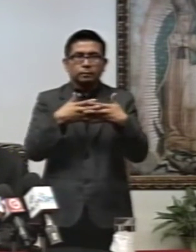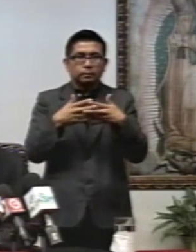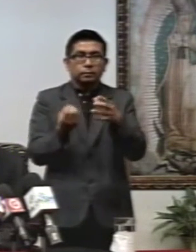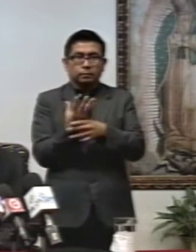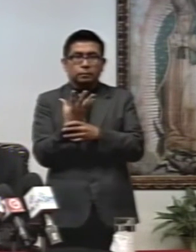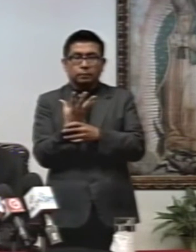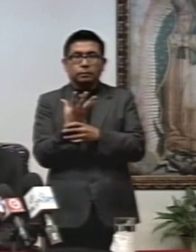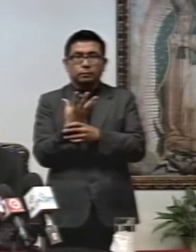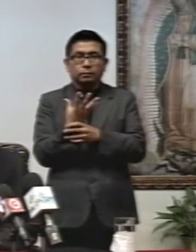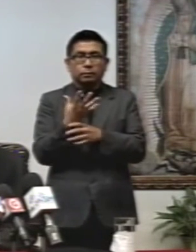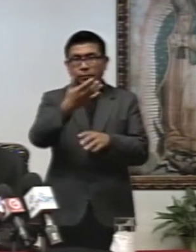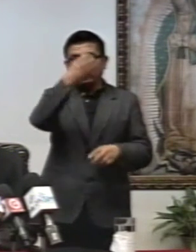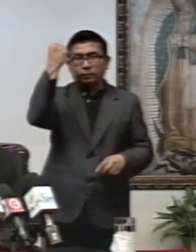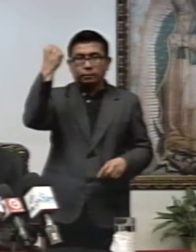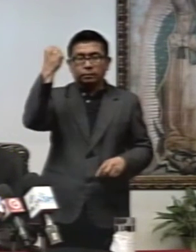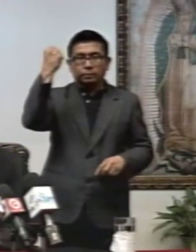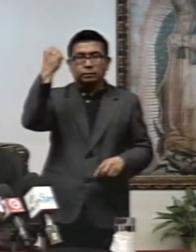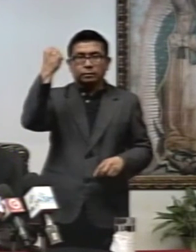electo,